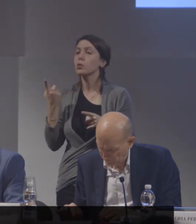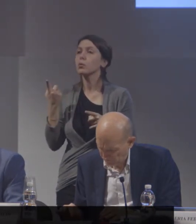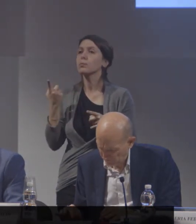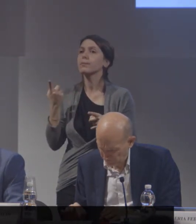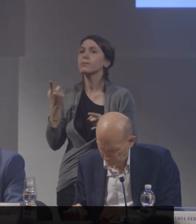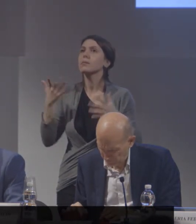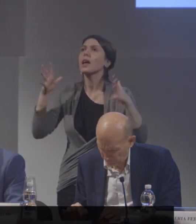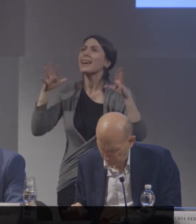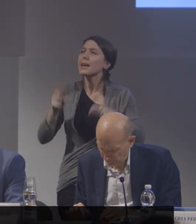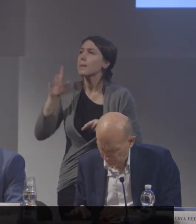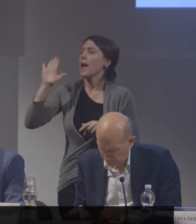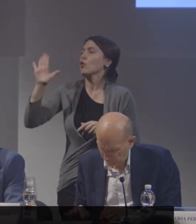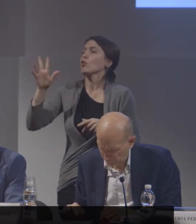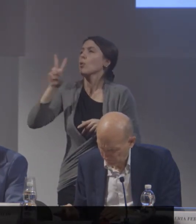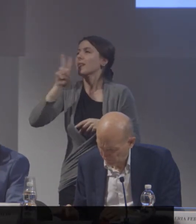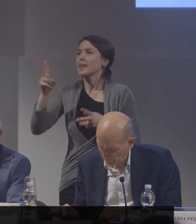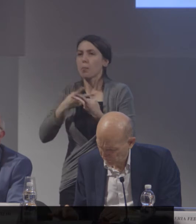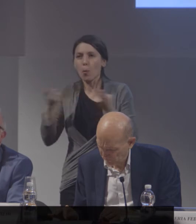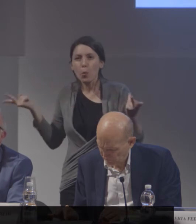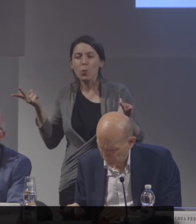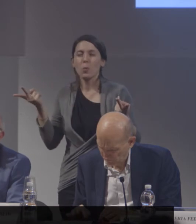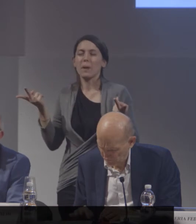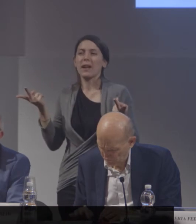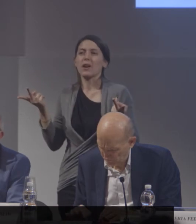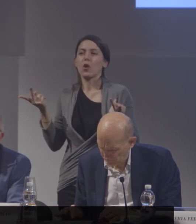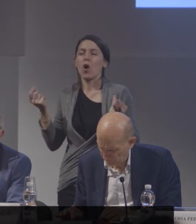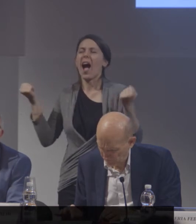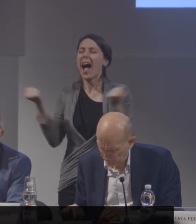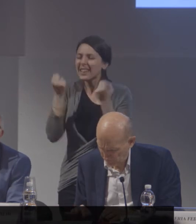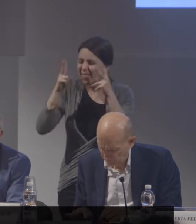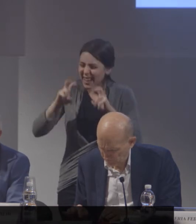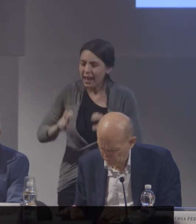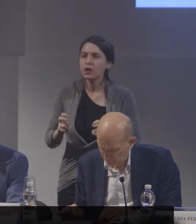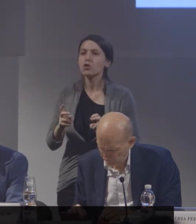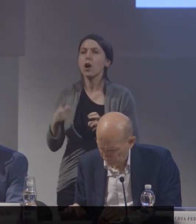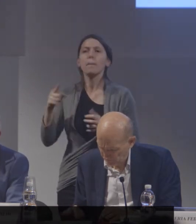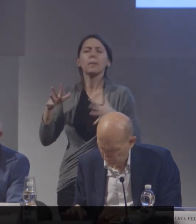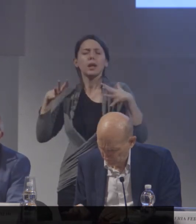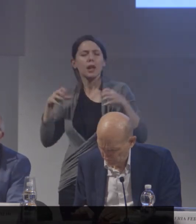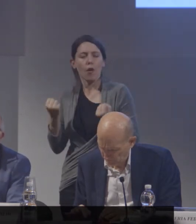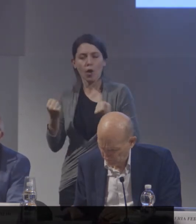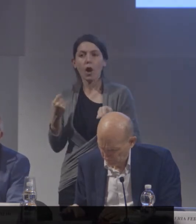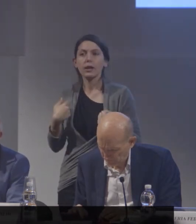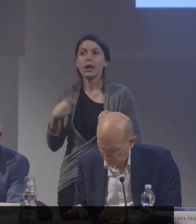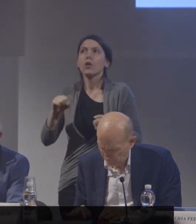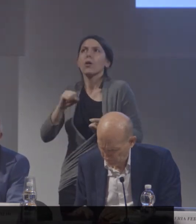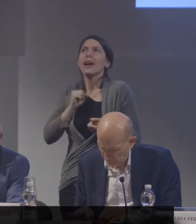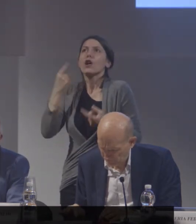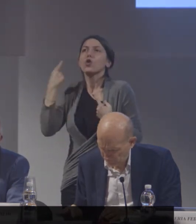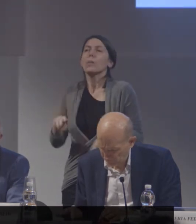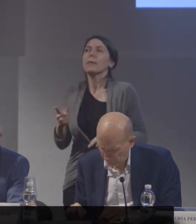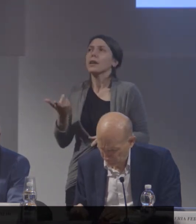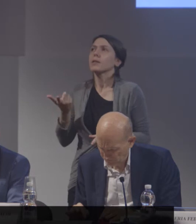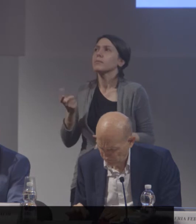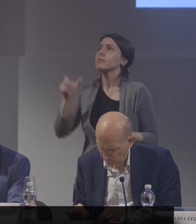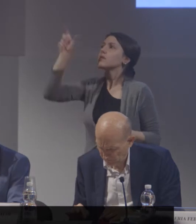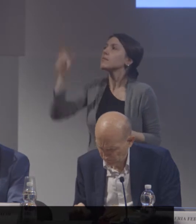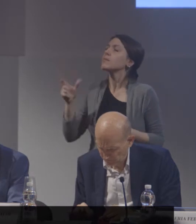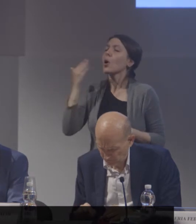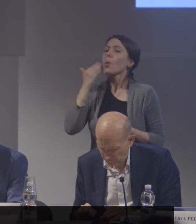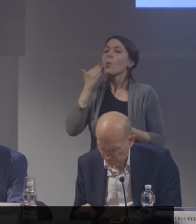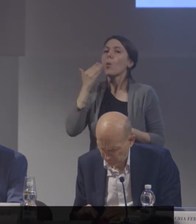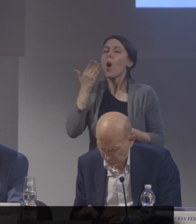dal suo impegno pubblico e della sua attività di ricerca. Io credo che questo sia il motivo per cui De Mauro, diciamo così,